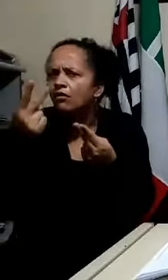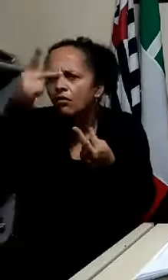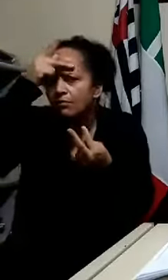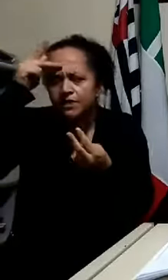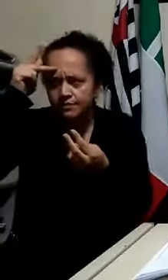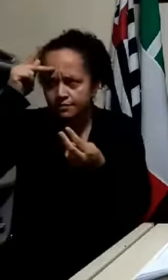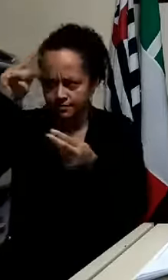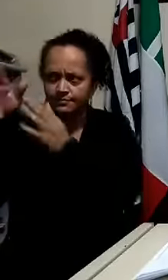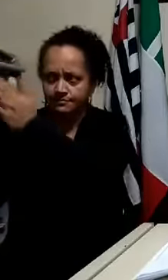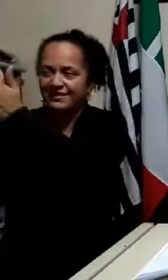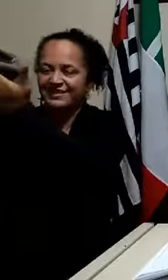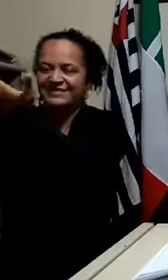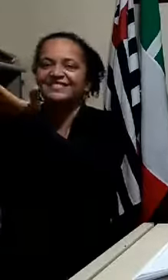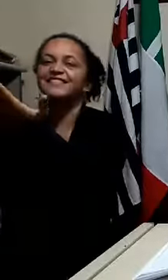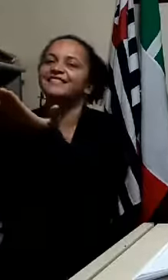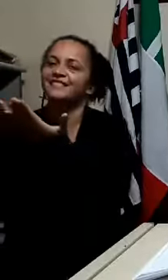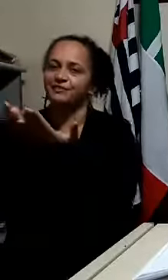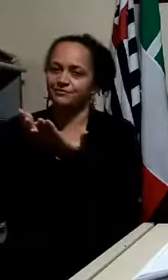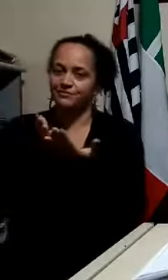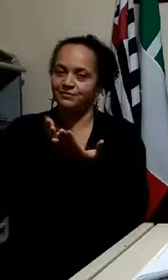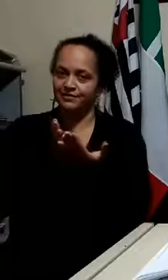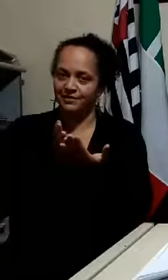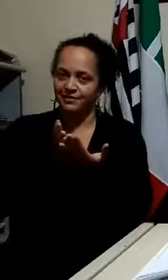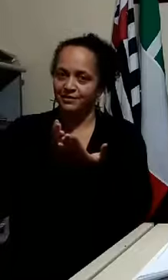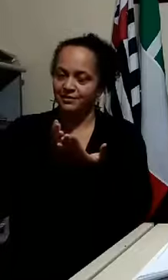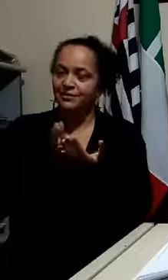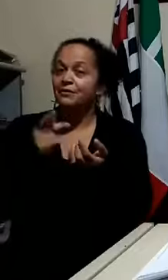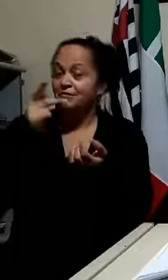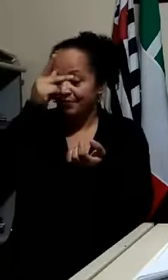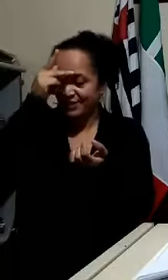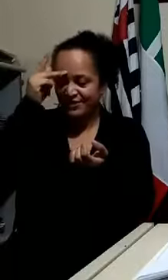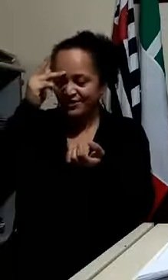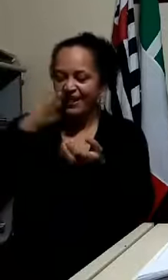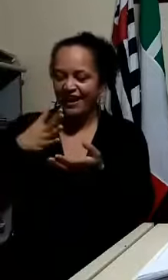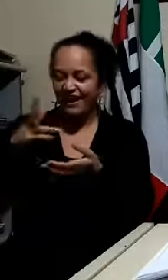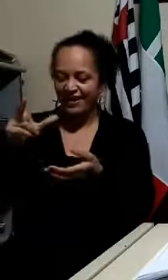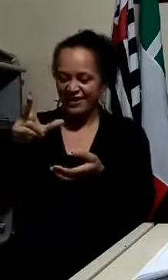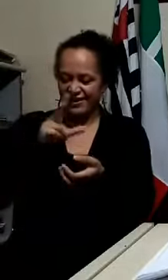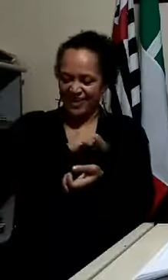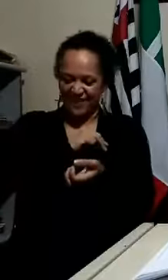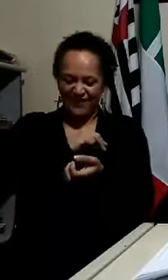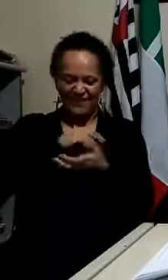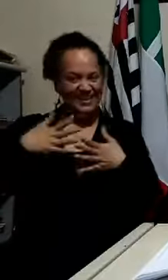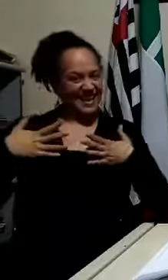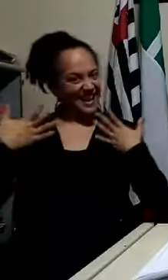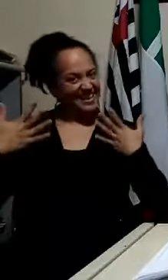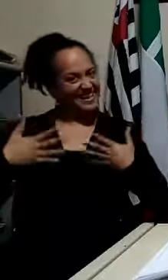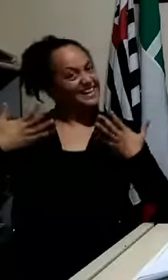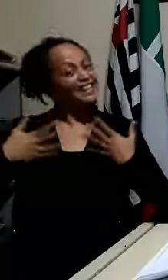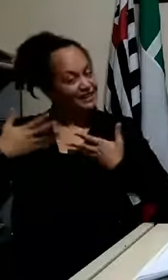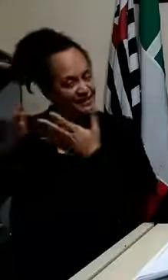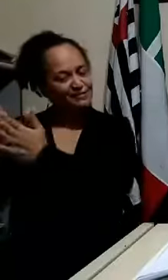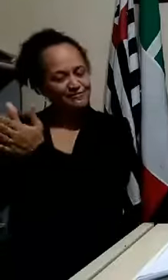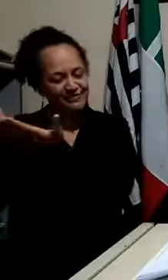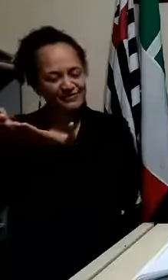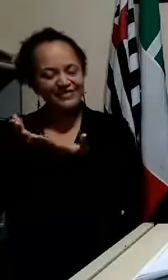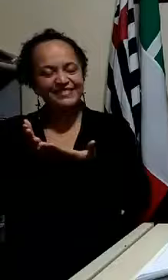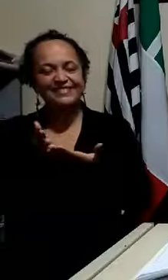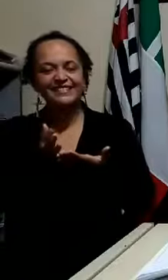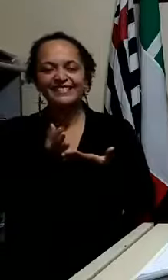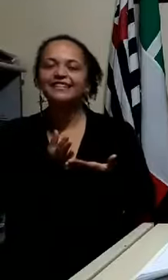a palavra, Jesus diz, ela recebe com alegria a palavra, é diferente do outro. Ela recebe com